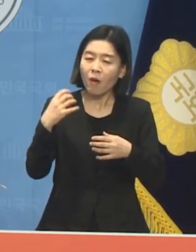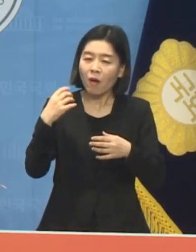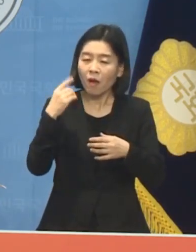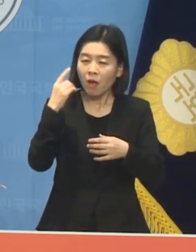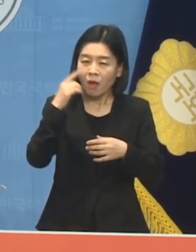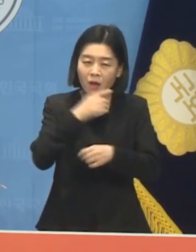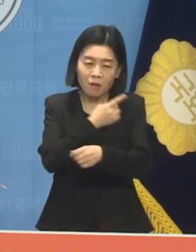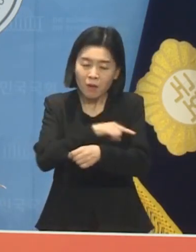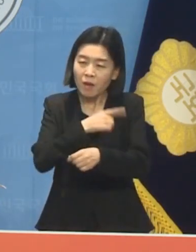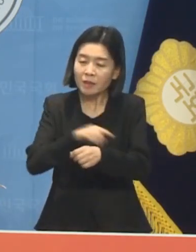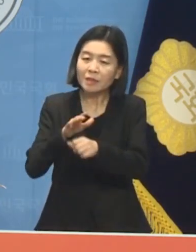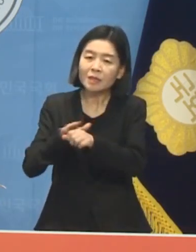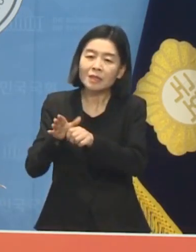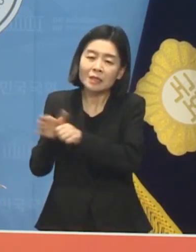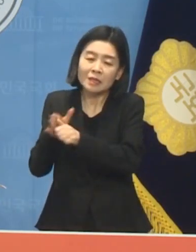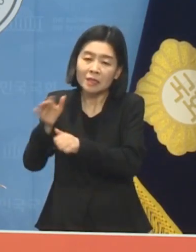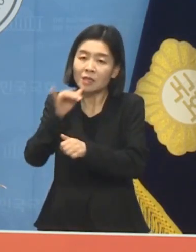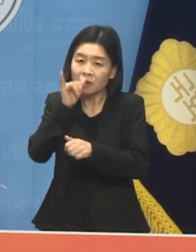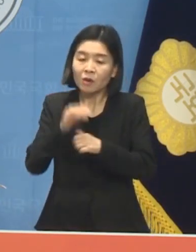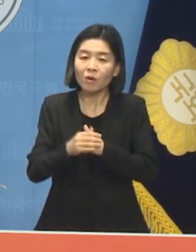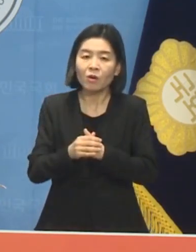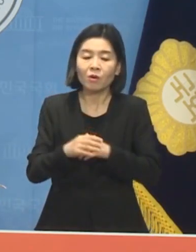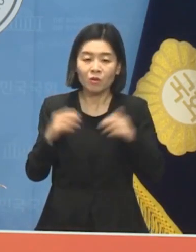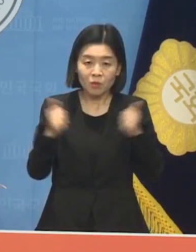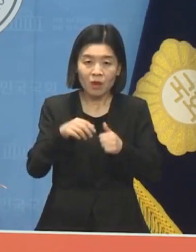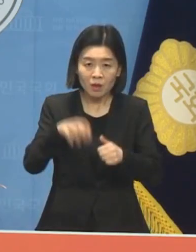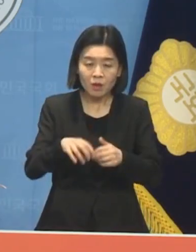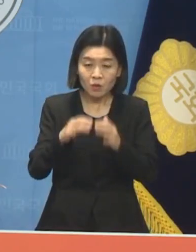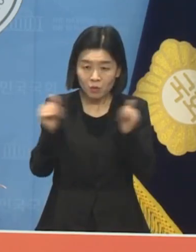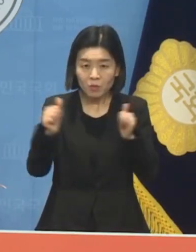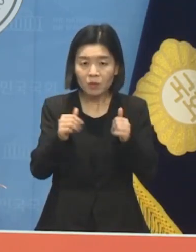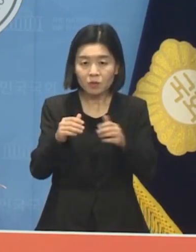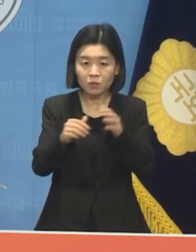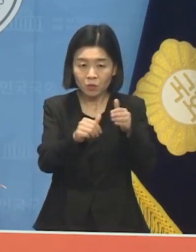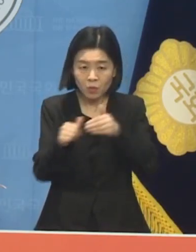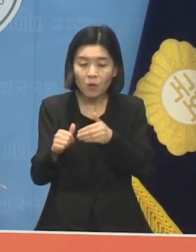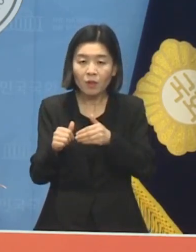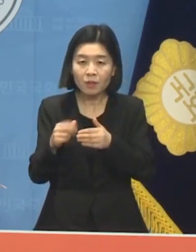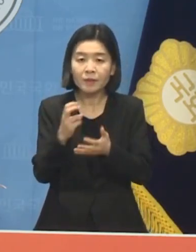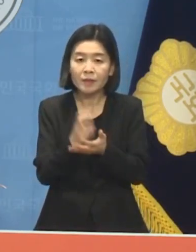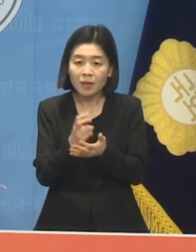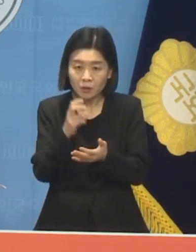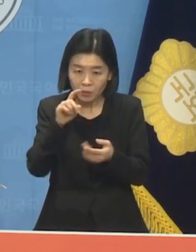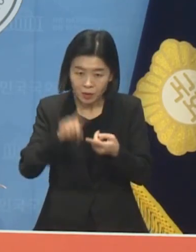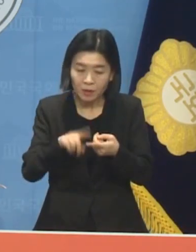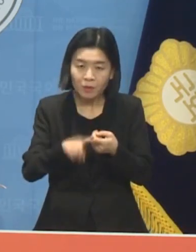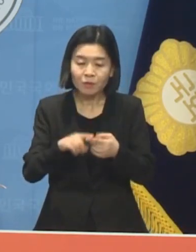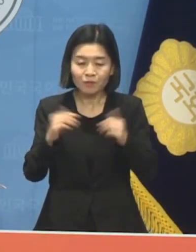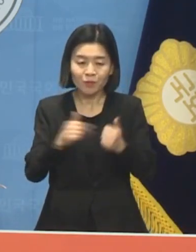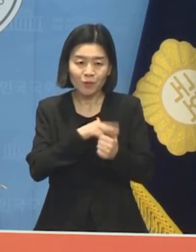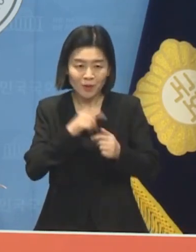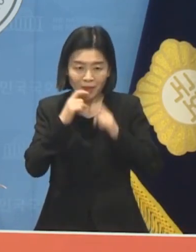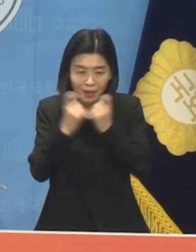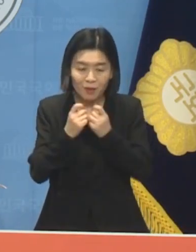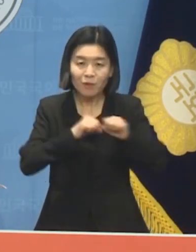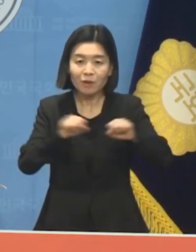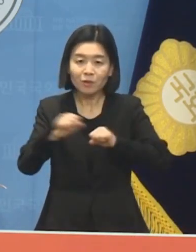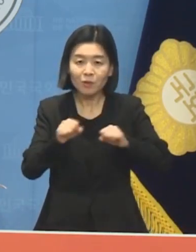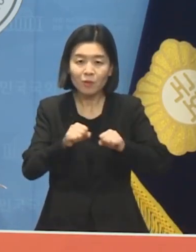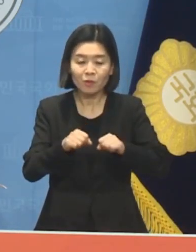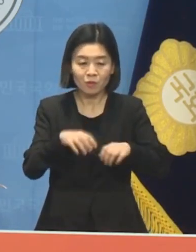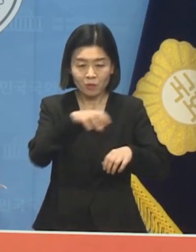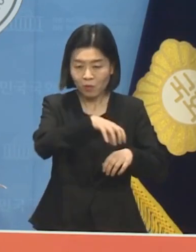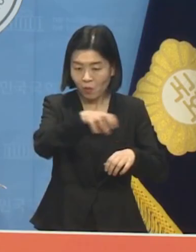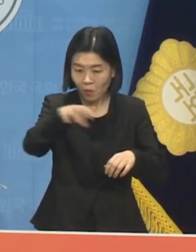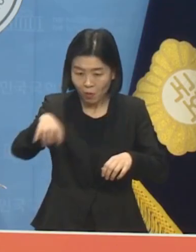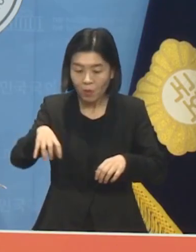길로 내몰았다. 국회는 국민소환 제도를 입법하여 국회의원 개인의 활동에 대한 선거구 지역